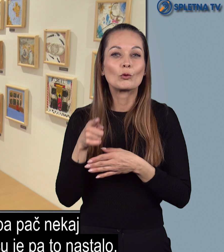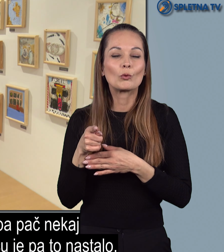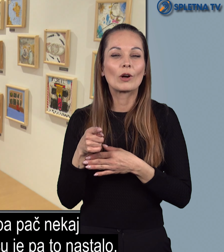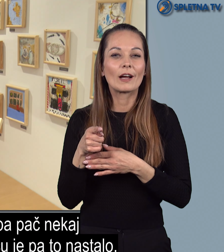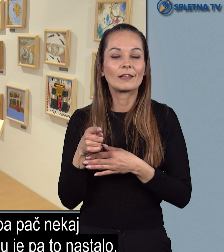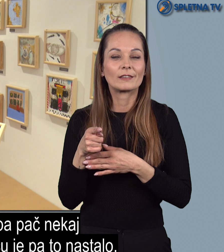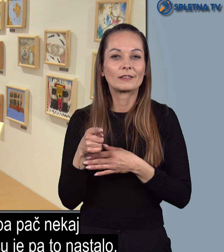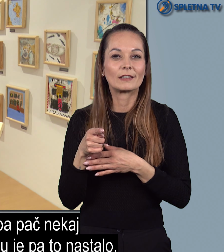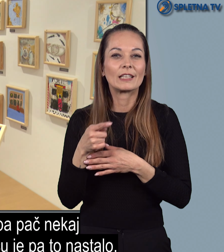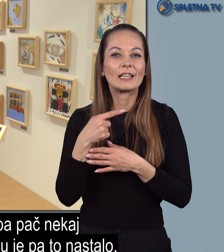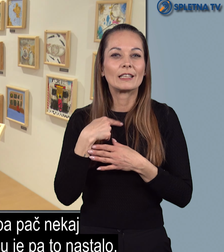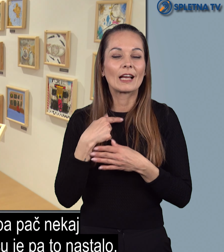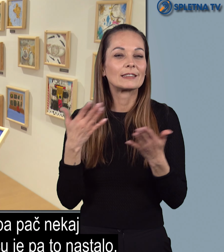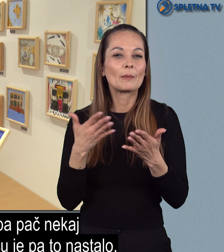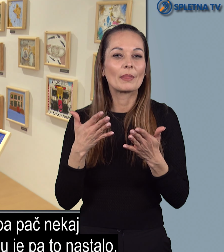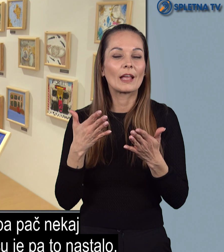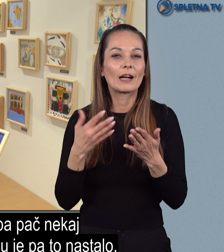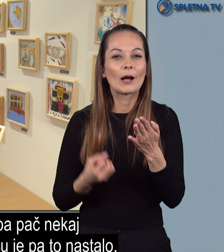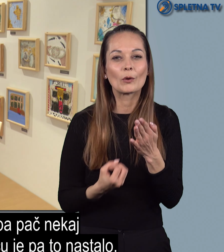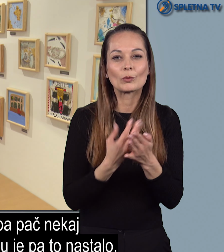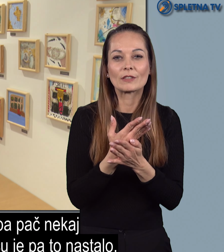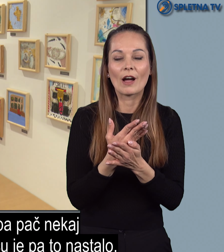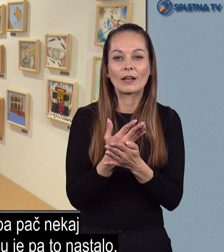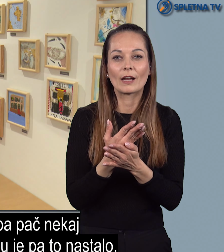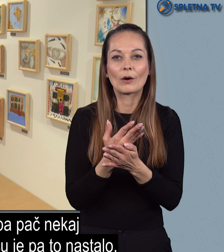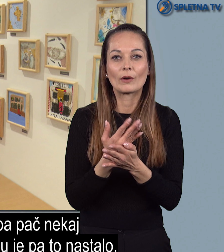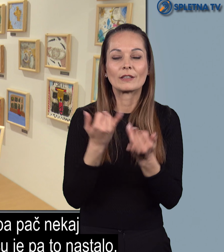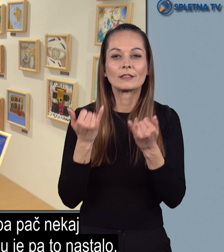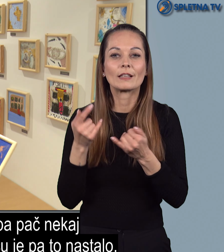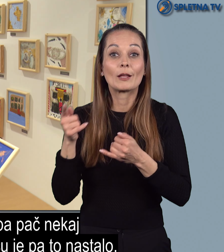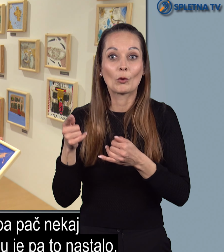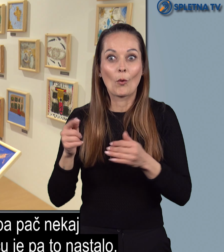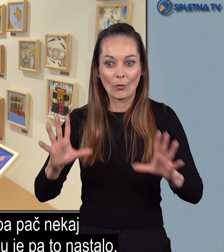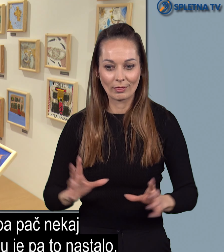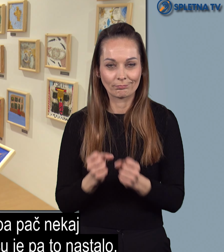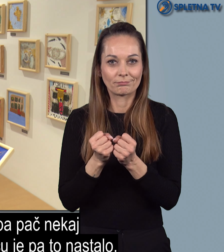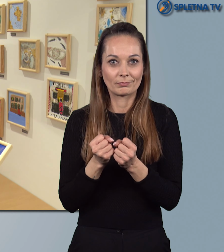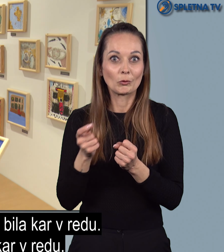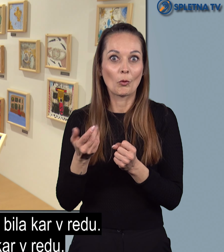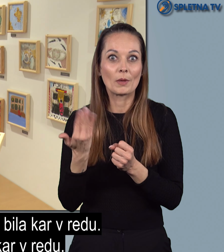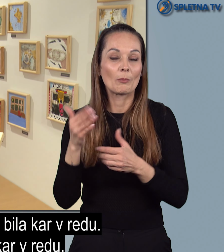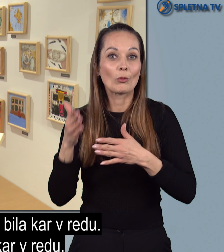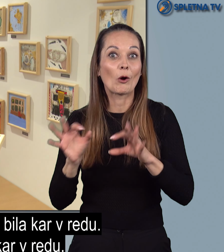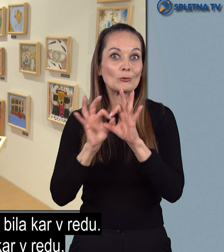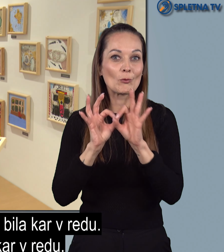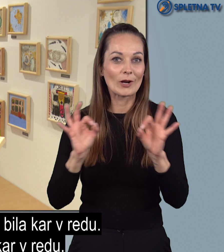Tukaj sem pa pač, sem nekaj ustvaril, na koncu pa to nastaja. Na koncu mi je bilo kar v redu